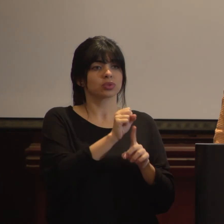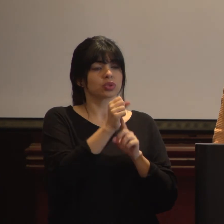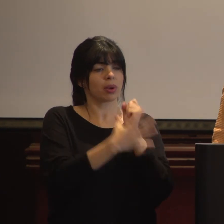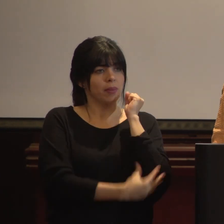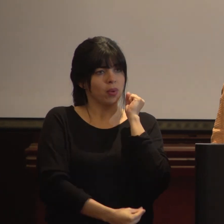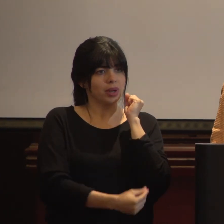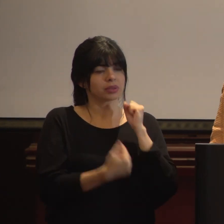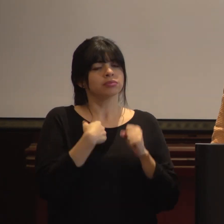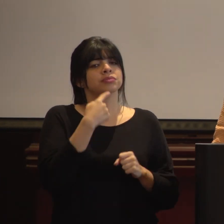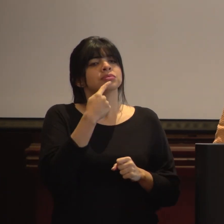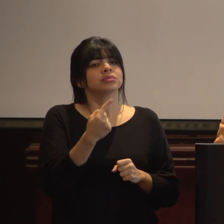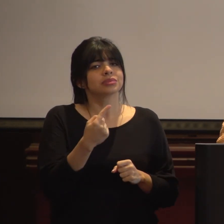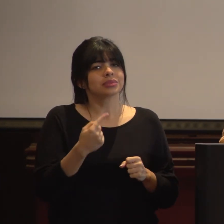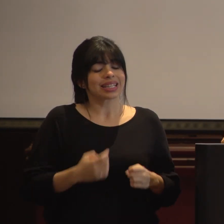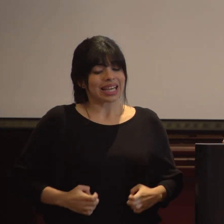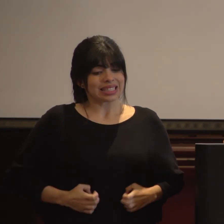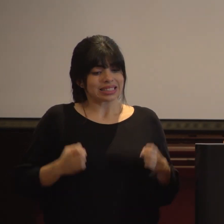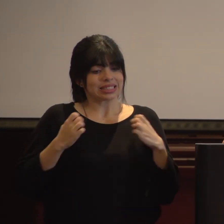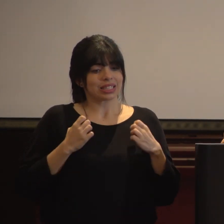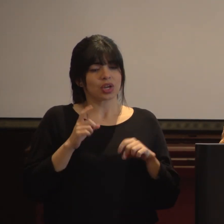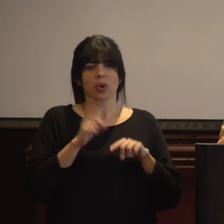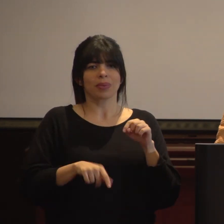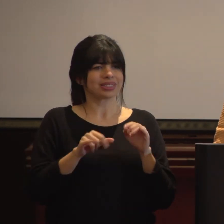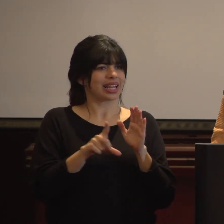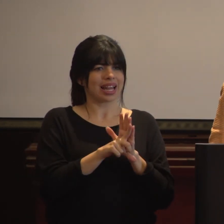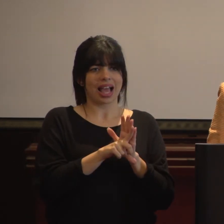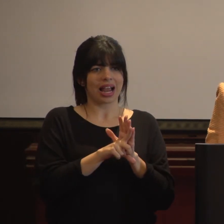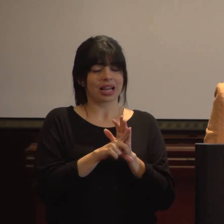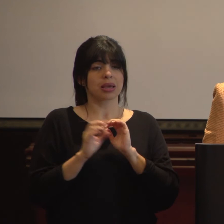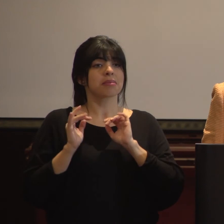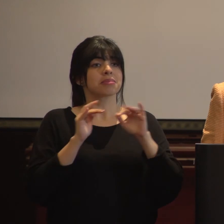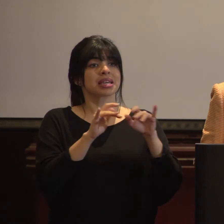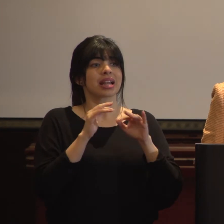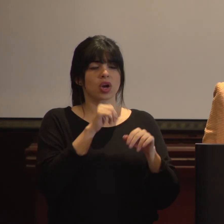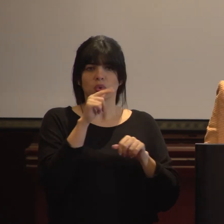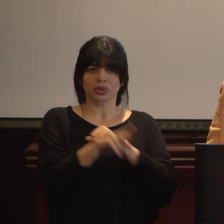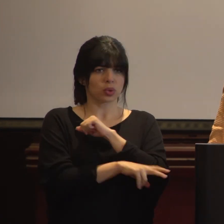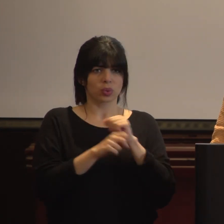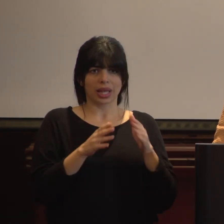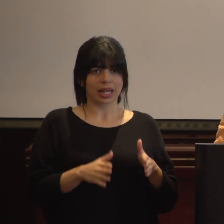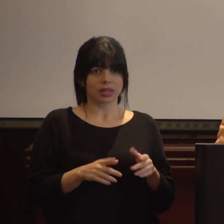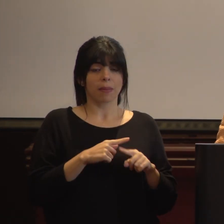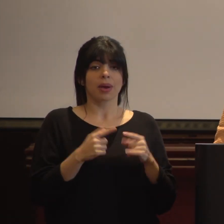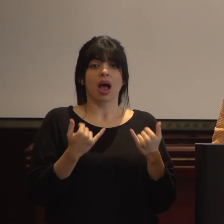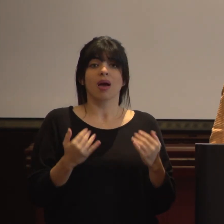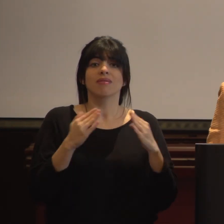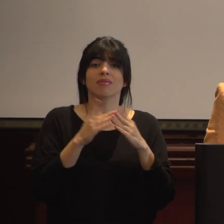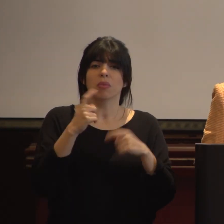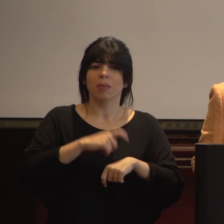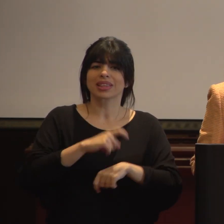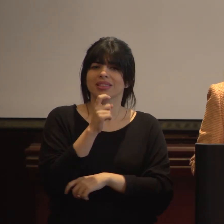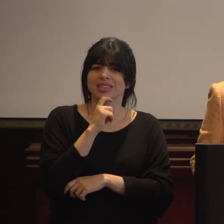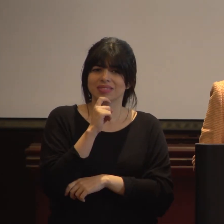pobreza dije existir no puede ser ilegal y emigrar no es un delito pero vivimos en una época